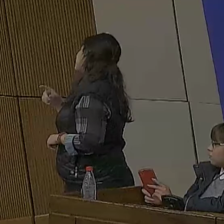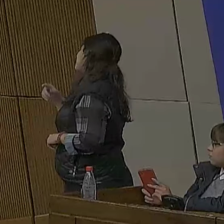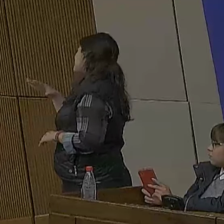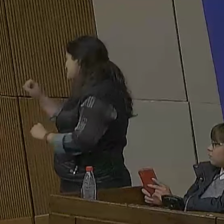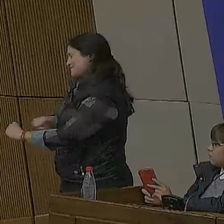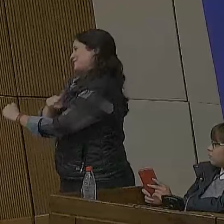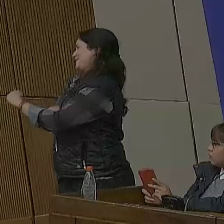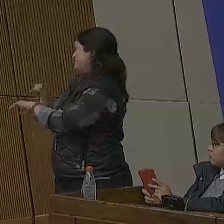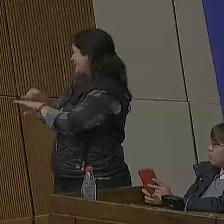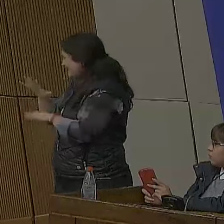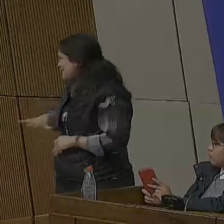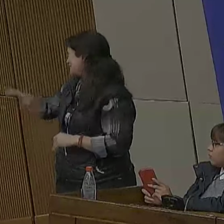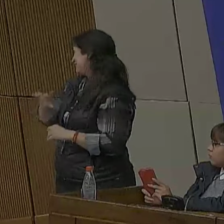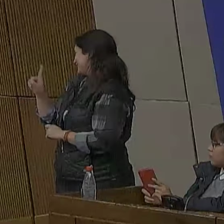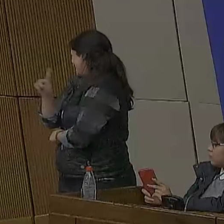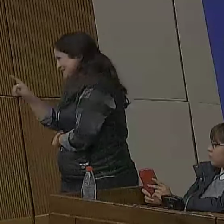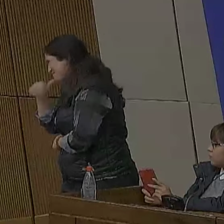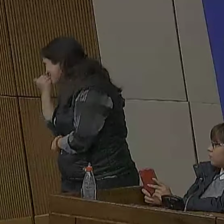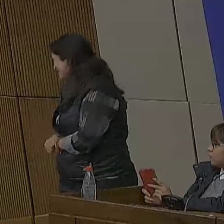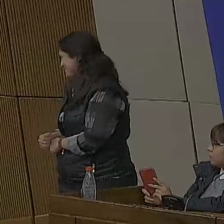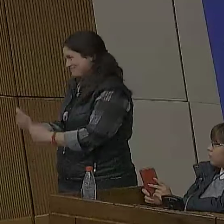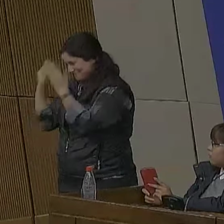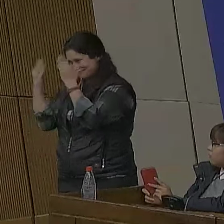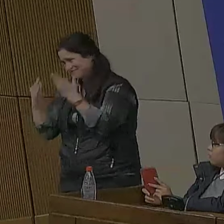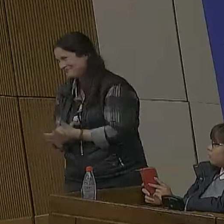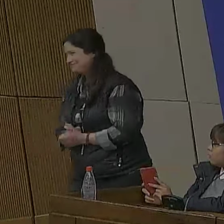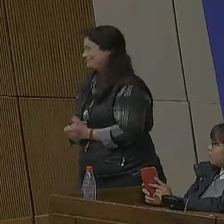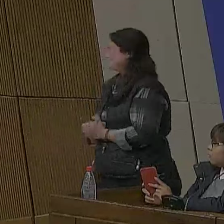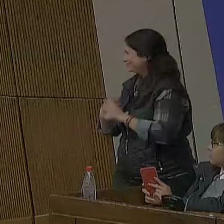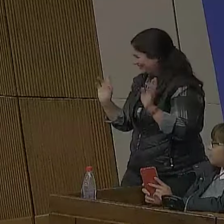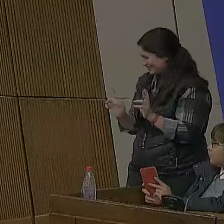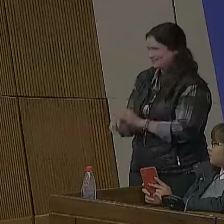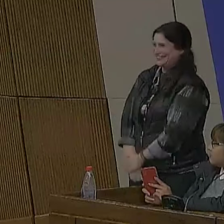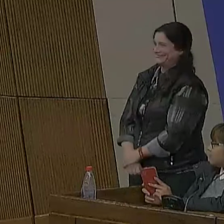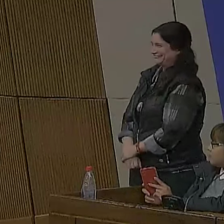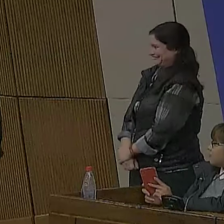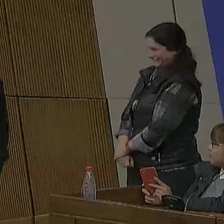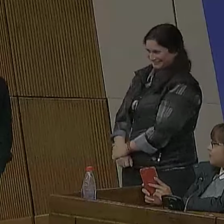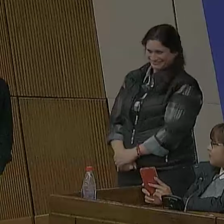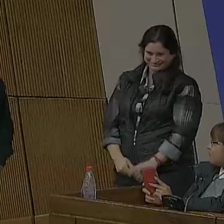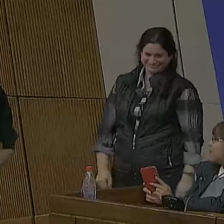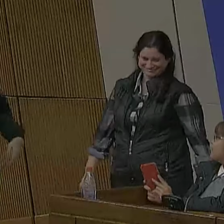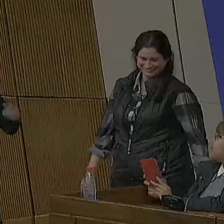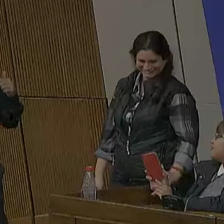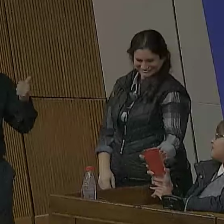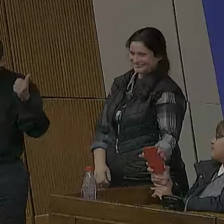que puedan acceder, dice. Y le quiere animar a todos sus padres con discapacidad que no tengan miedo y a luchar por esta ley, dice. Muchas gracias.